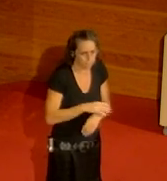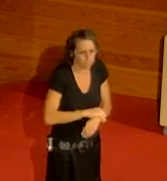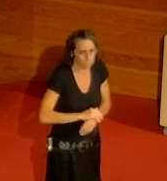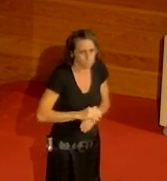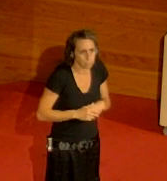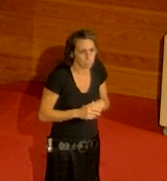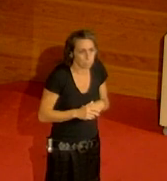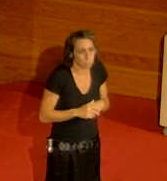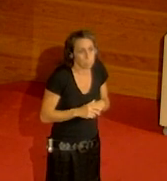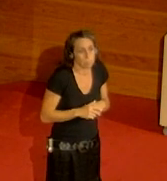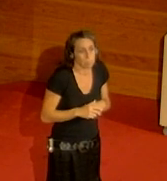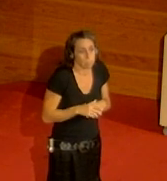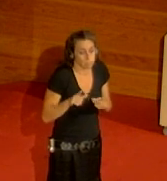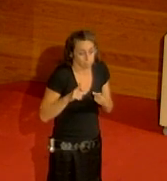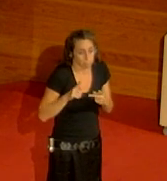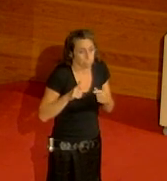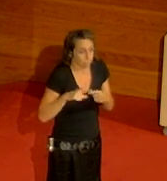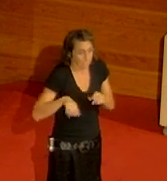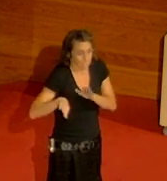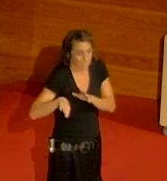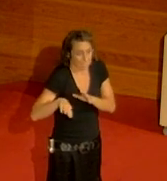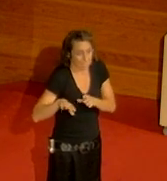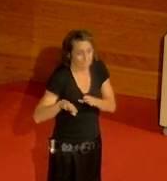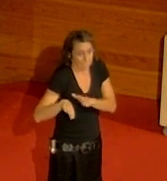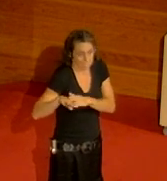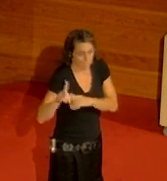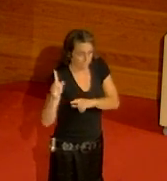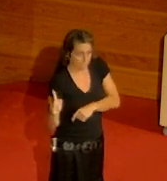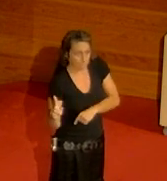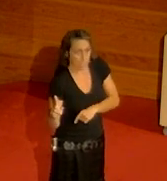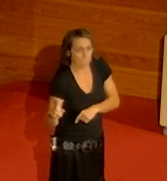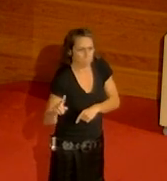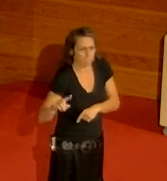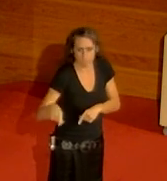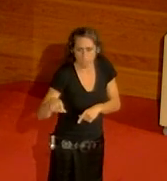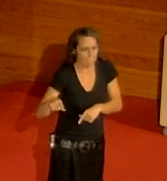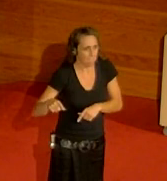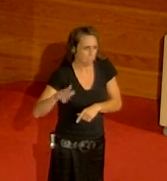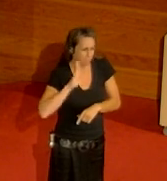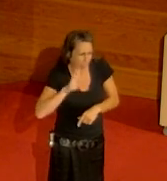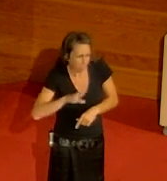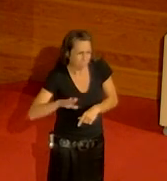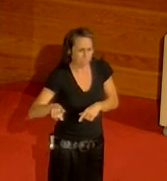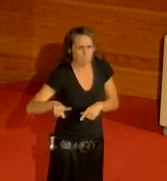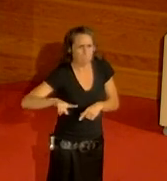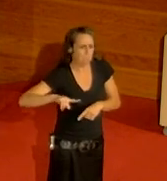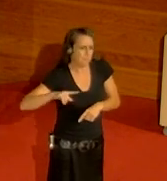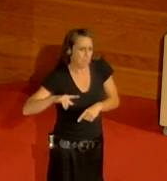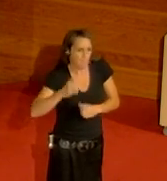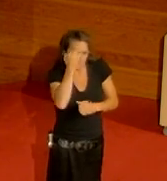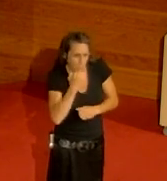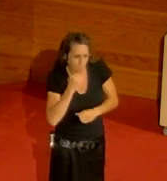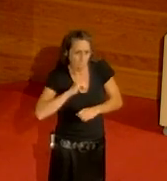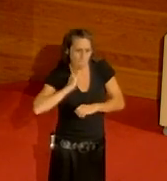Ita marvingivir estuvo ha estado condenado en el pasado por racismo por vandalismo y por apoyo a organización terrorista